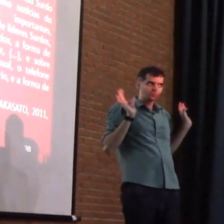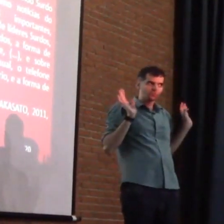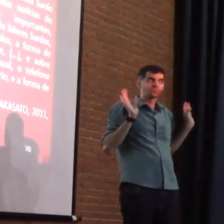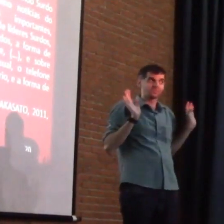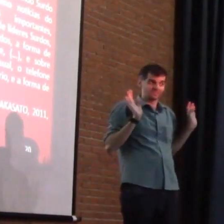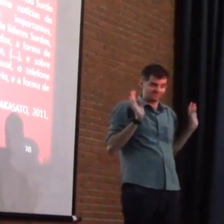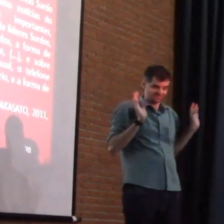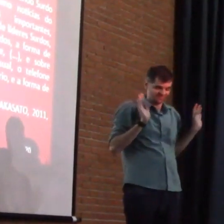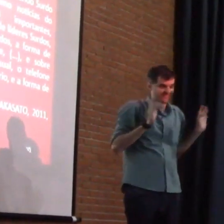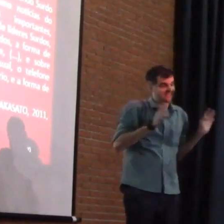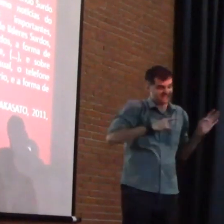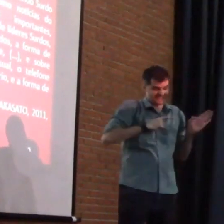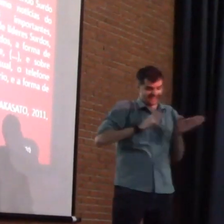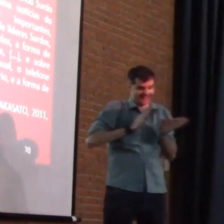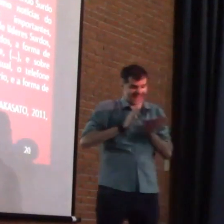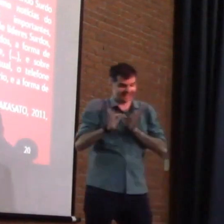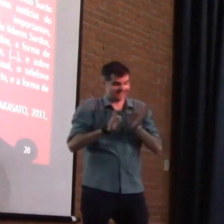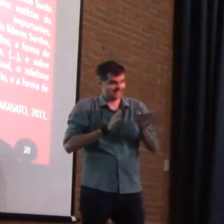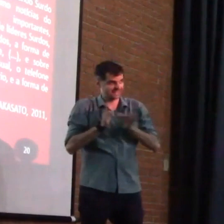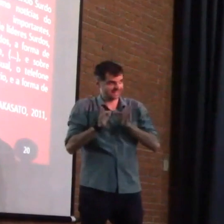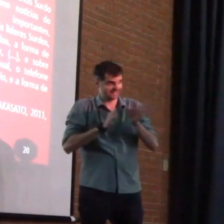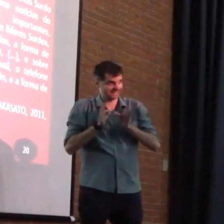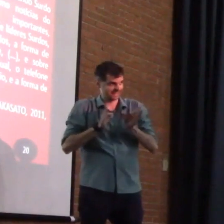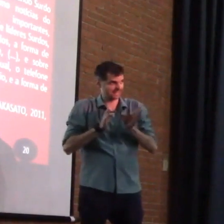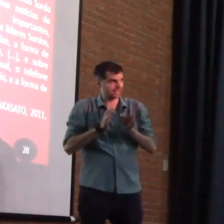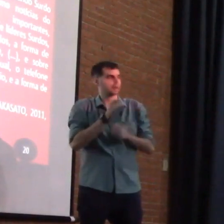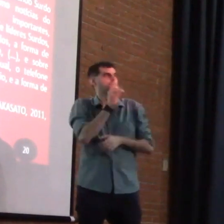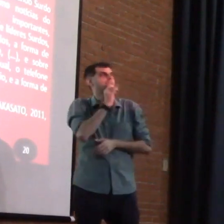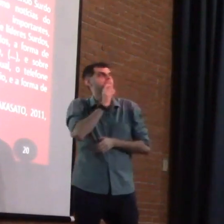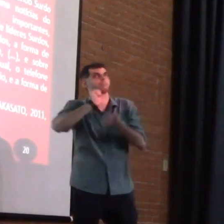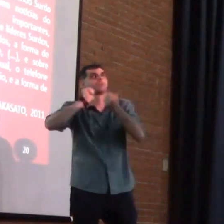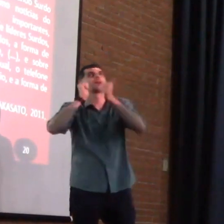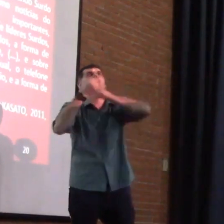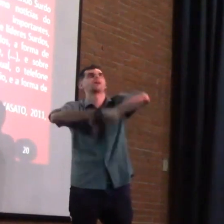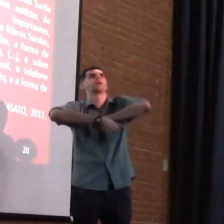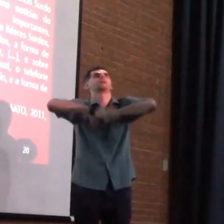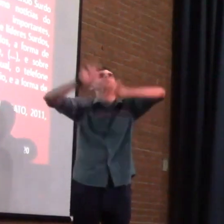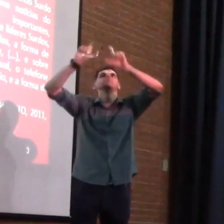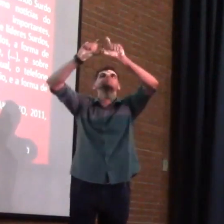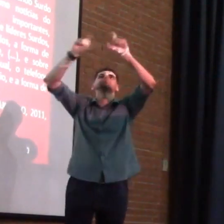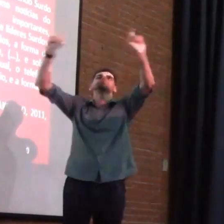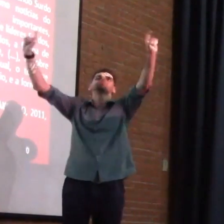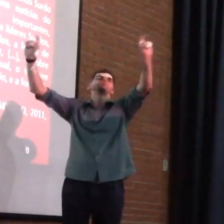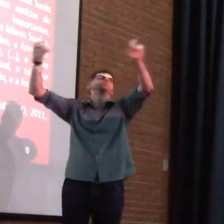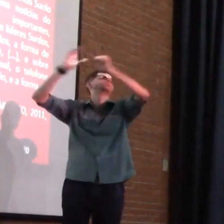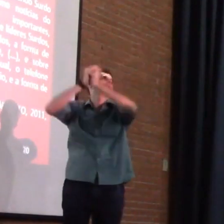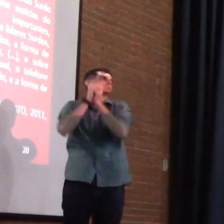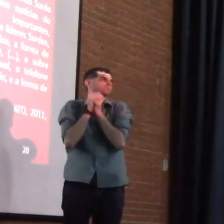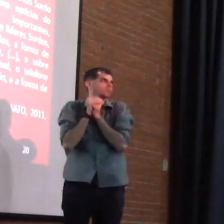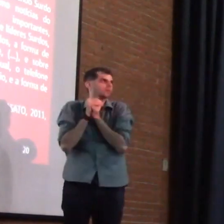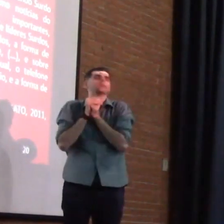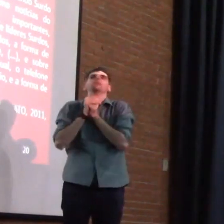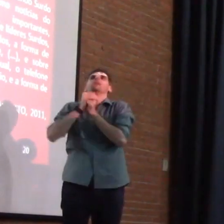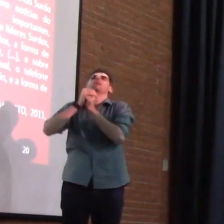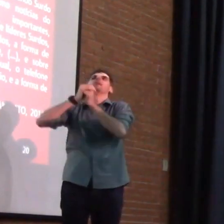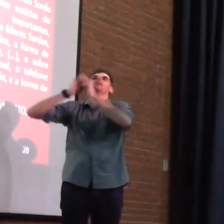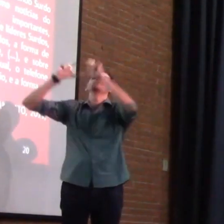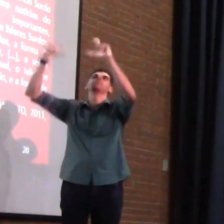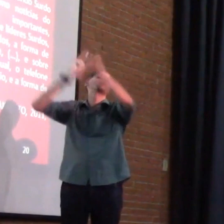no detalhe do cuidado, da atenção que a gente tem que ter, porque a acessibilidade, por exemplo, adaptar